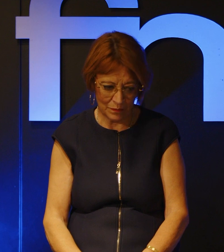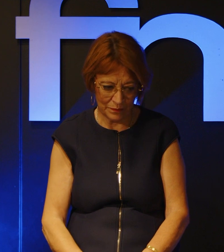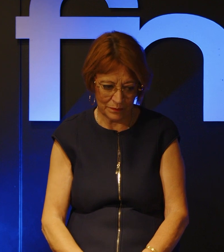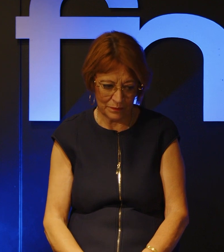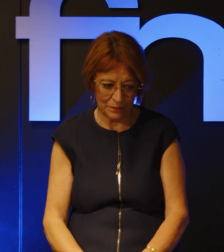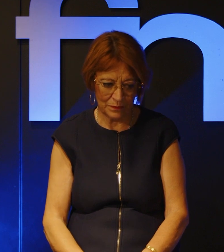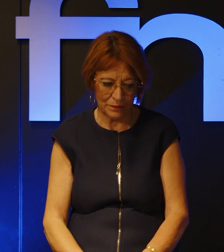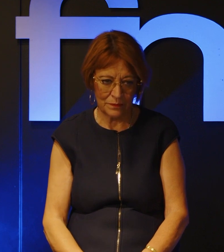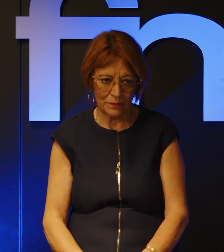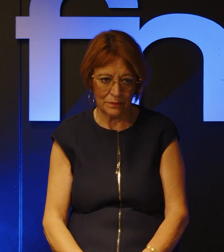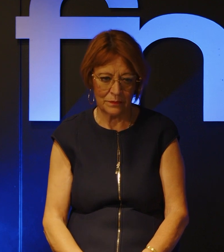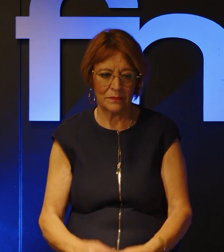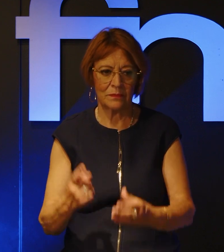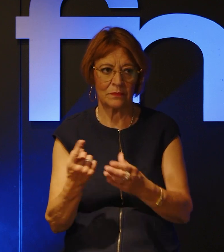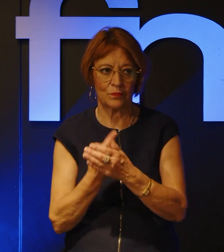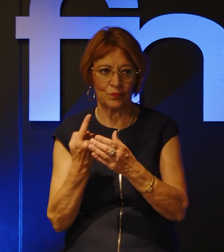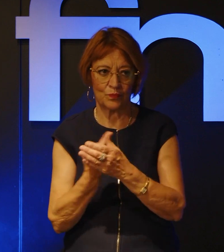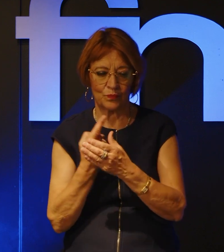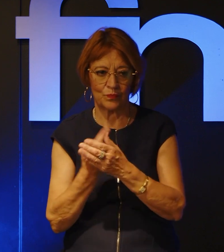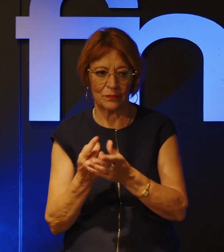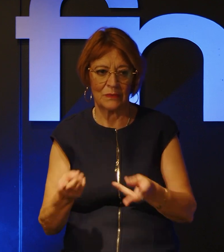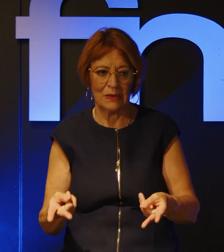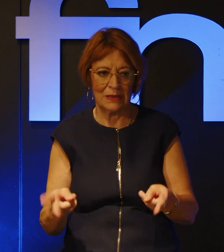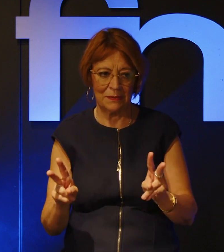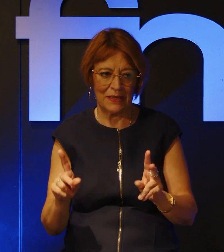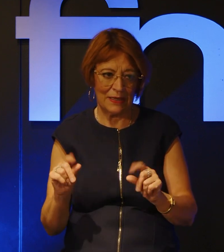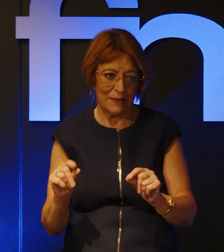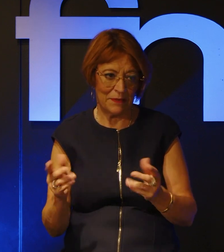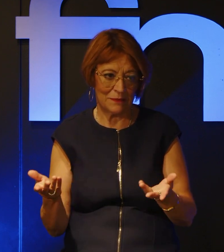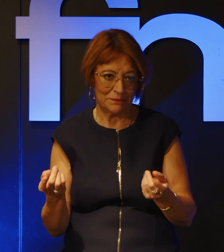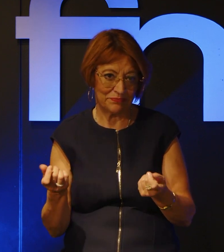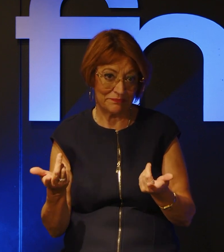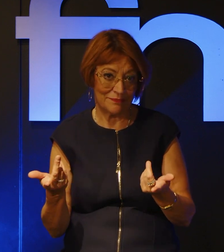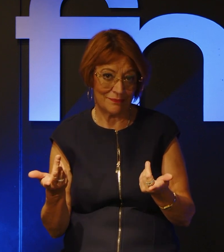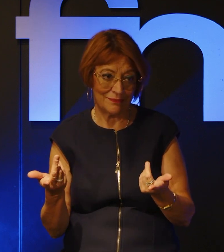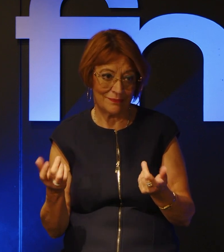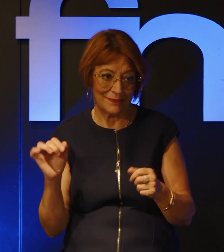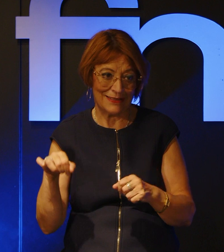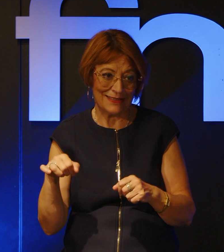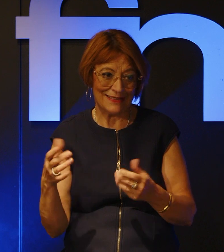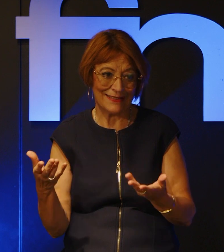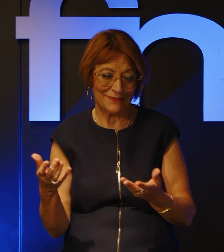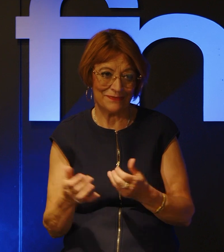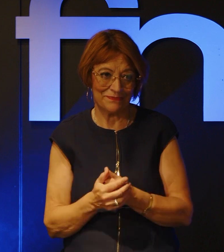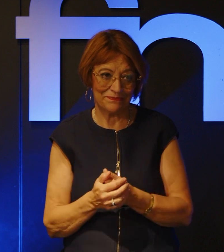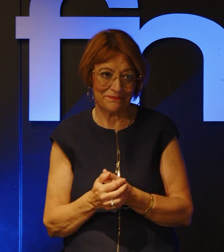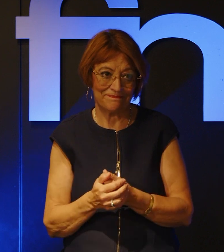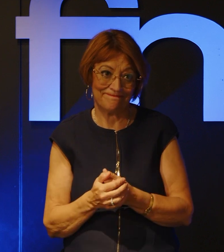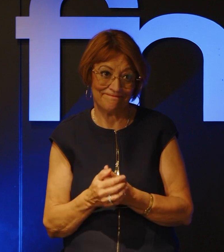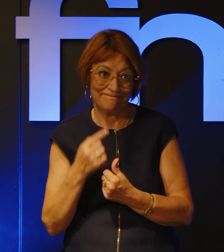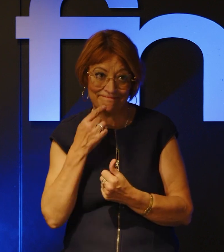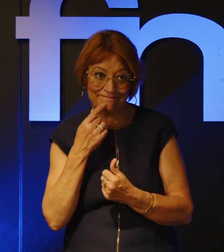Carolina individualidade é liberdade também não é um bocado bastante até